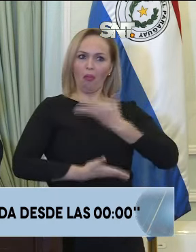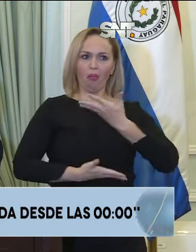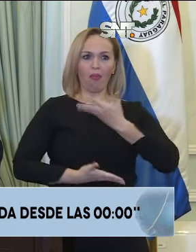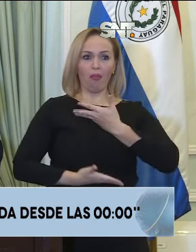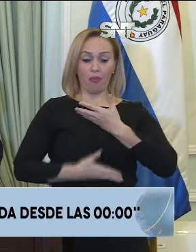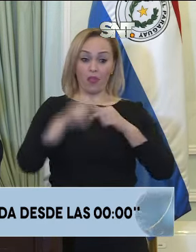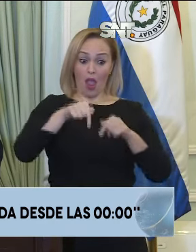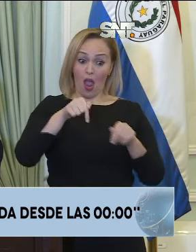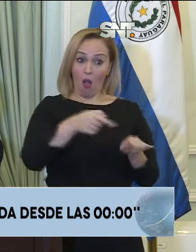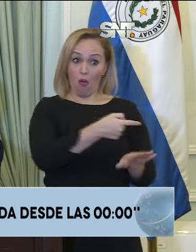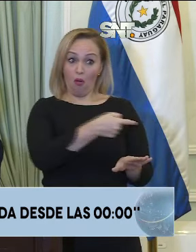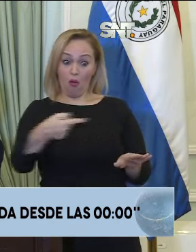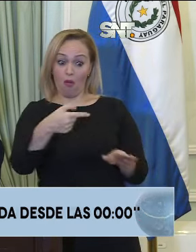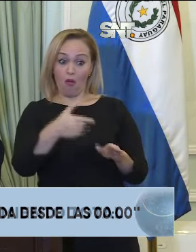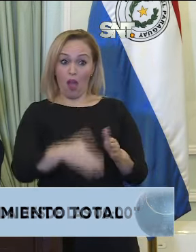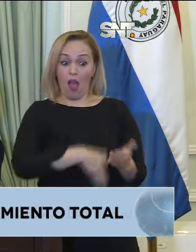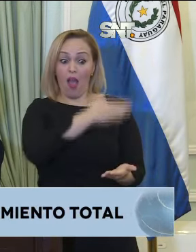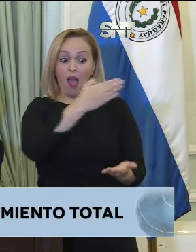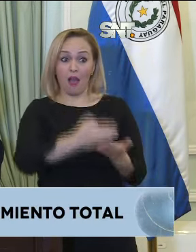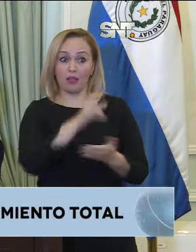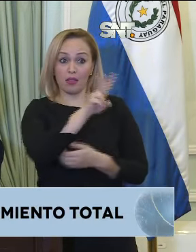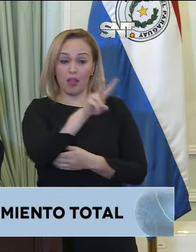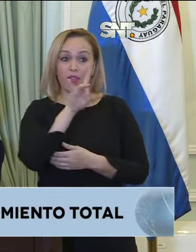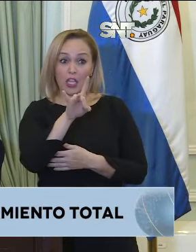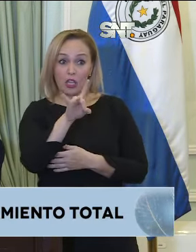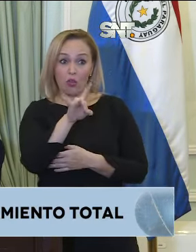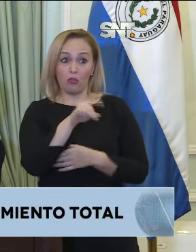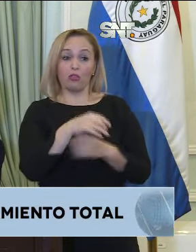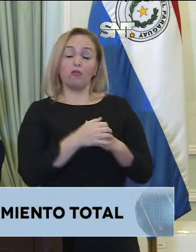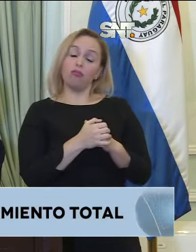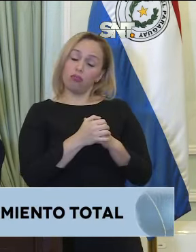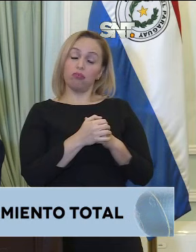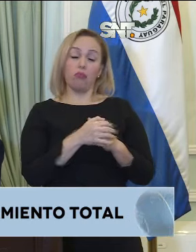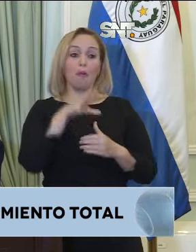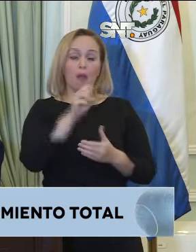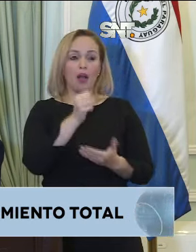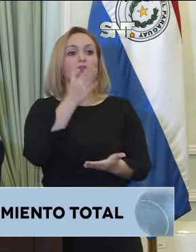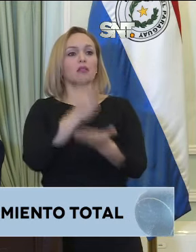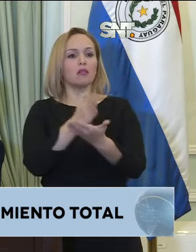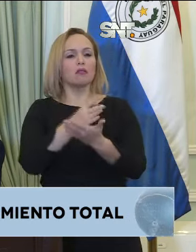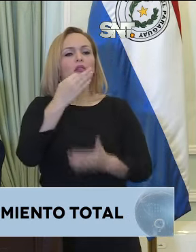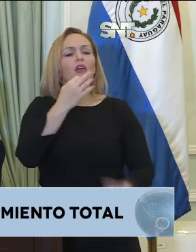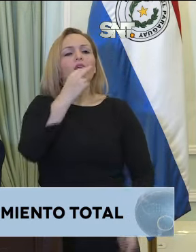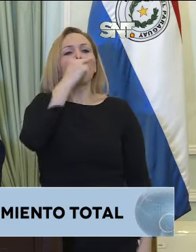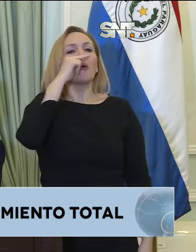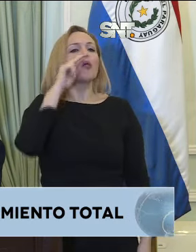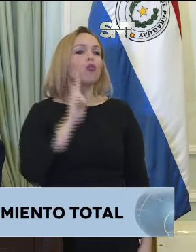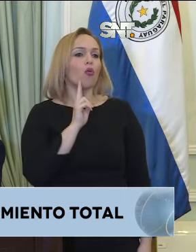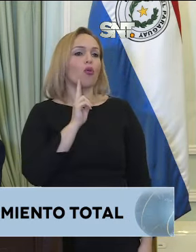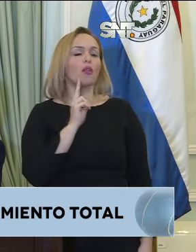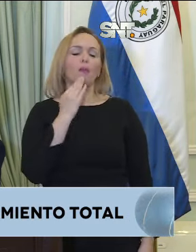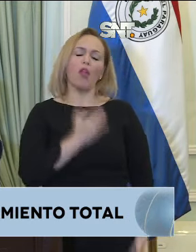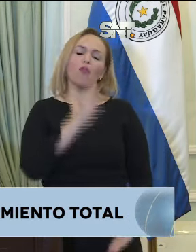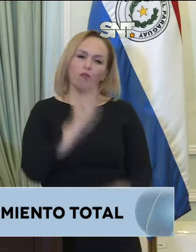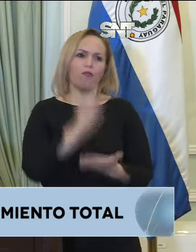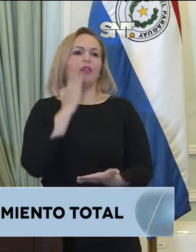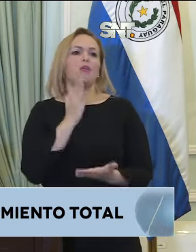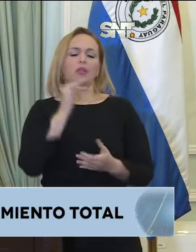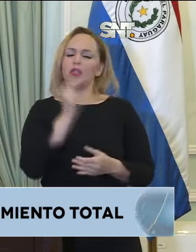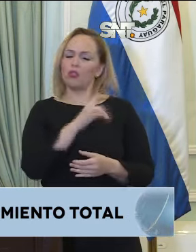el día 28 vamos a ser menos persuasivos, educados, pero mucho más firmes.